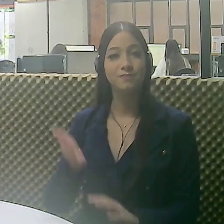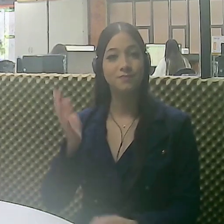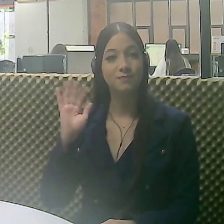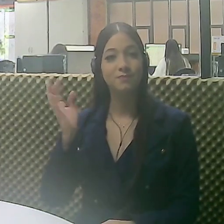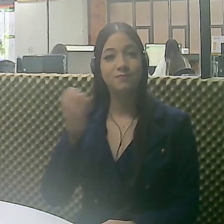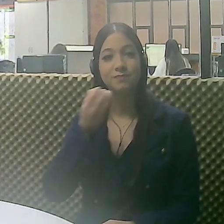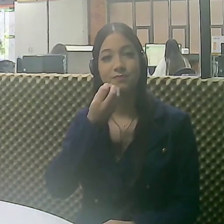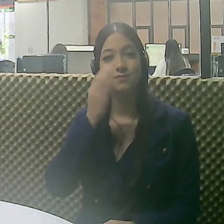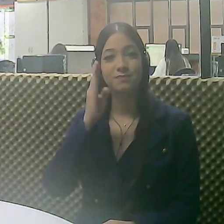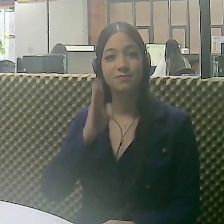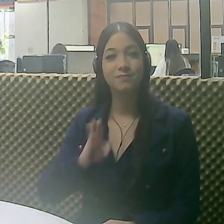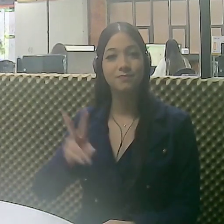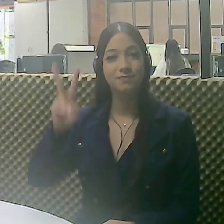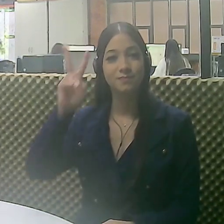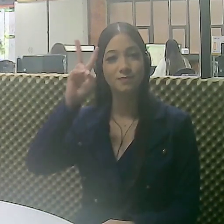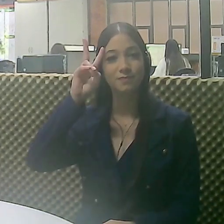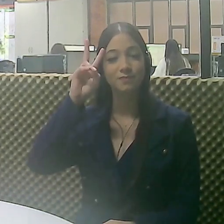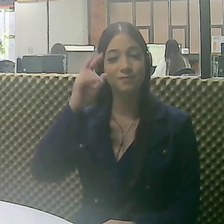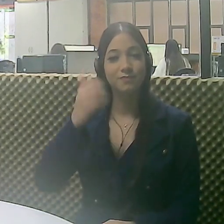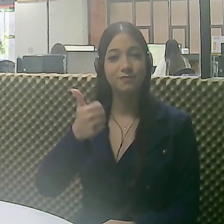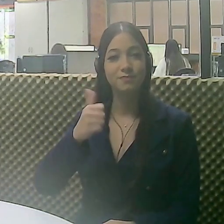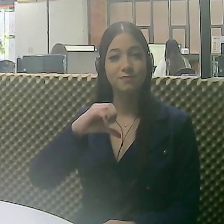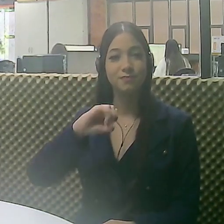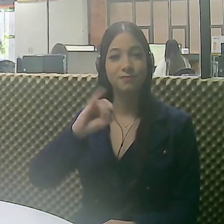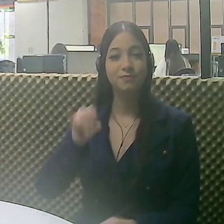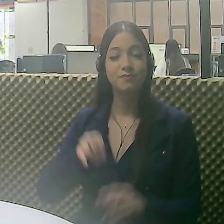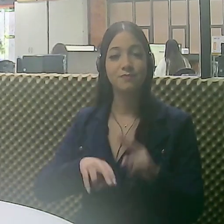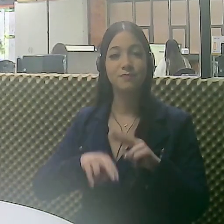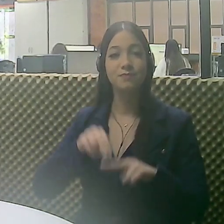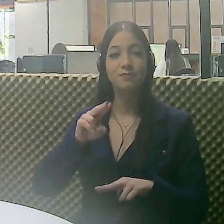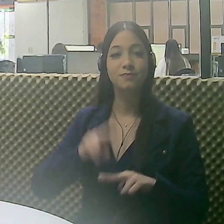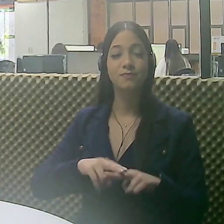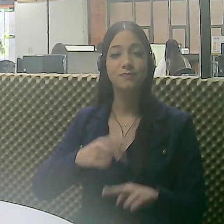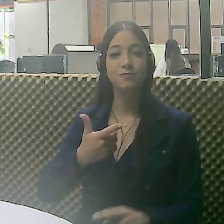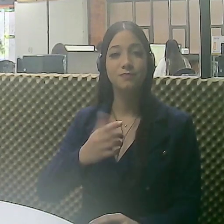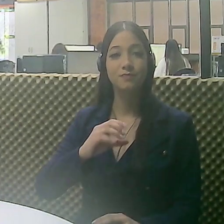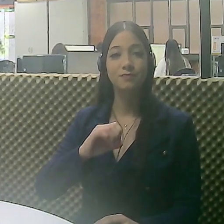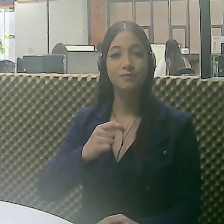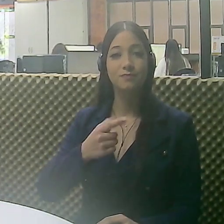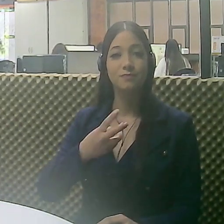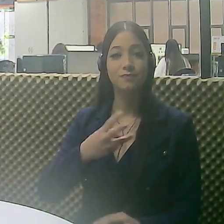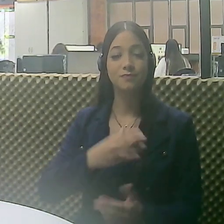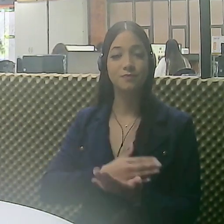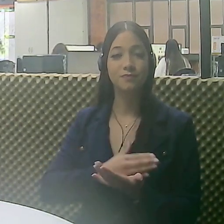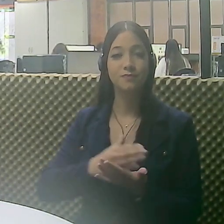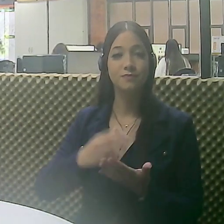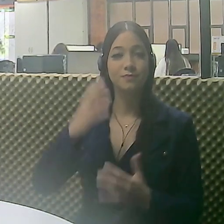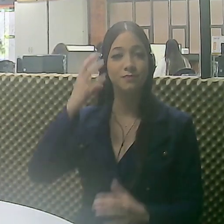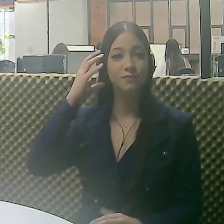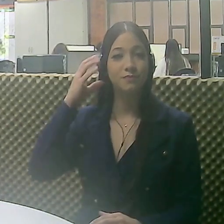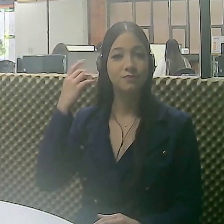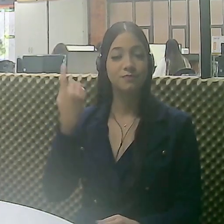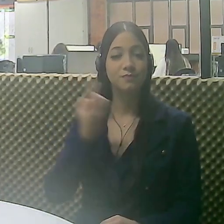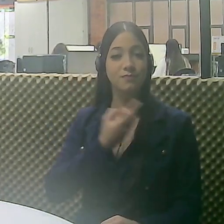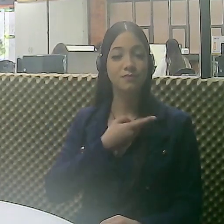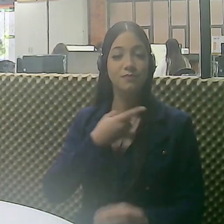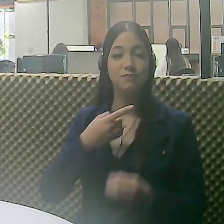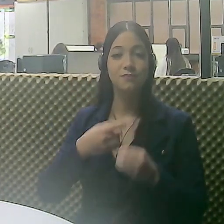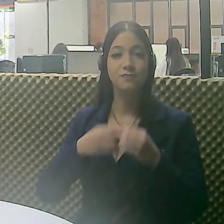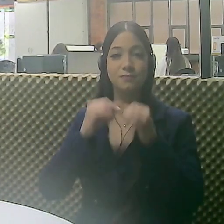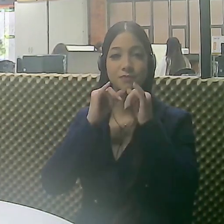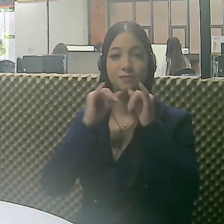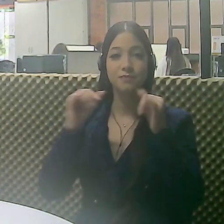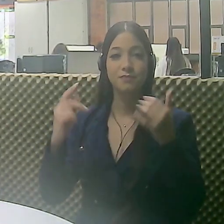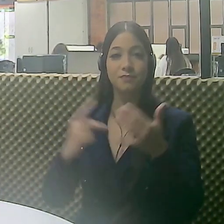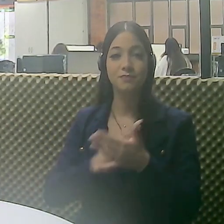Olá, boa tarde. Hoje é segunda-feira, dia 19 de junho de 2023. Está no ar a Rádio Nossa Cidade com um boletim de notícias sobre o que de